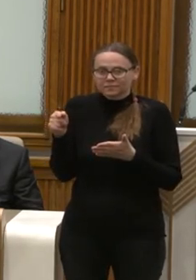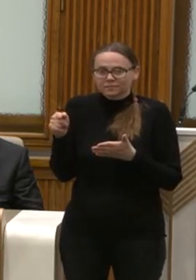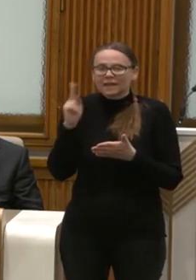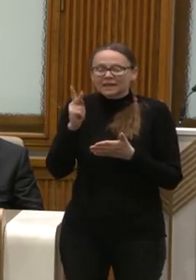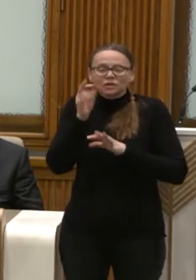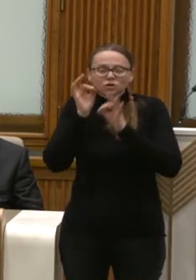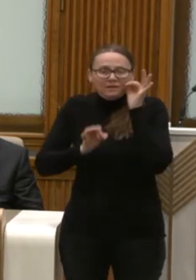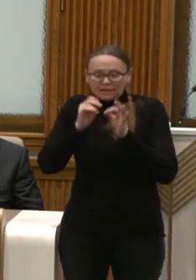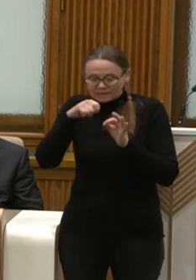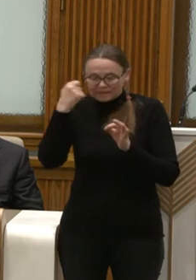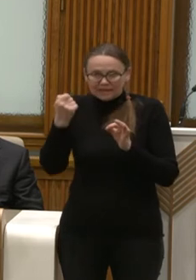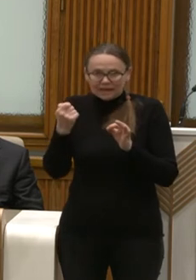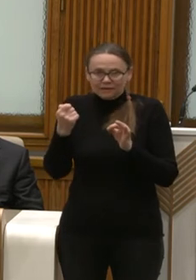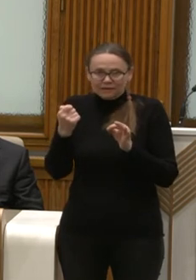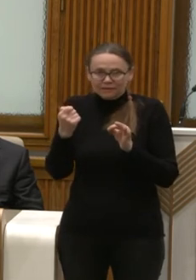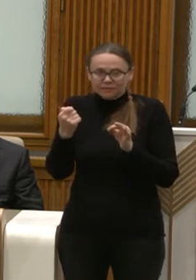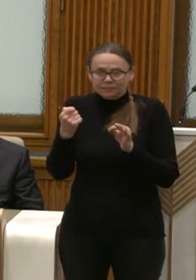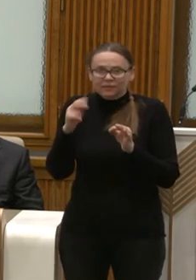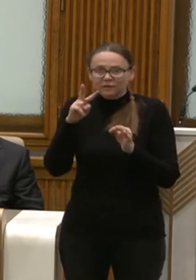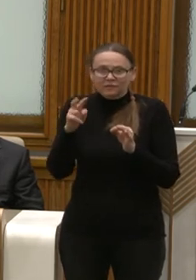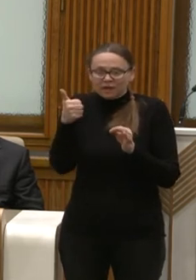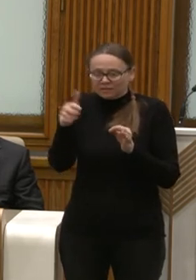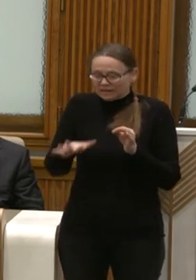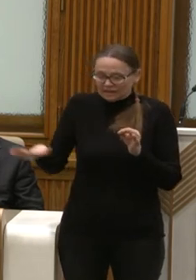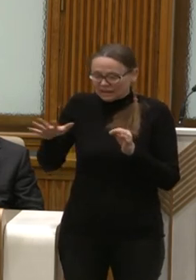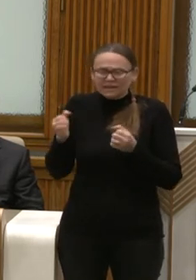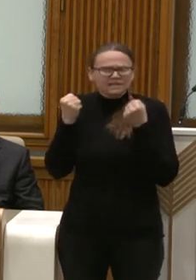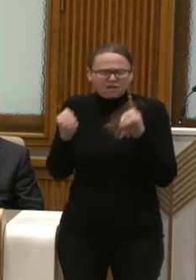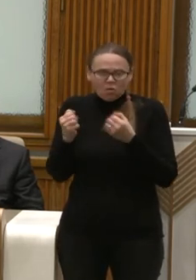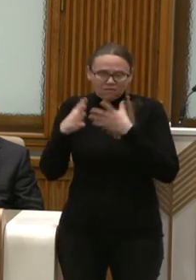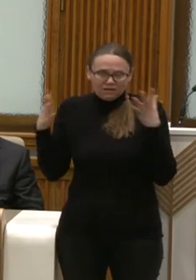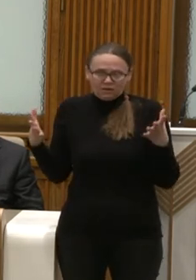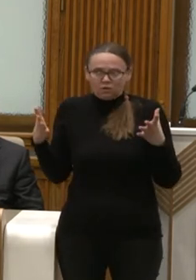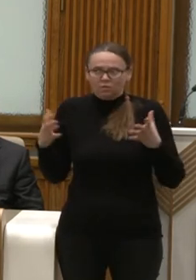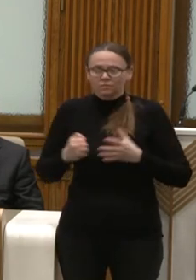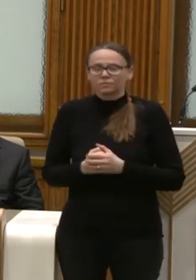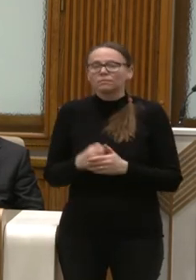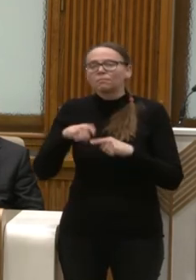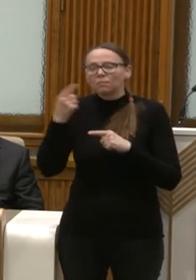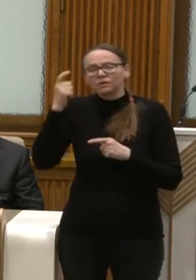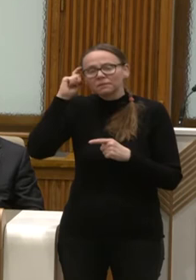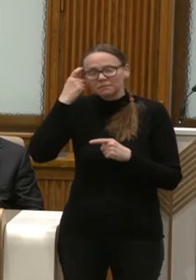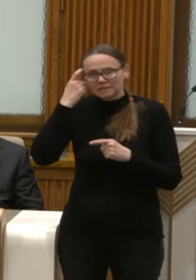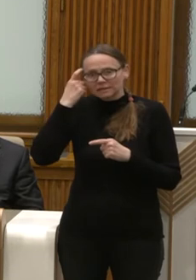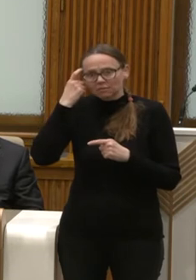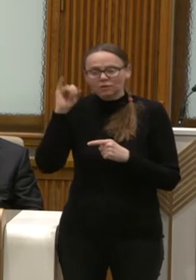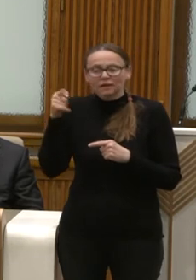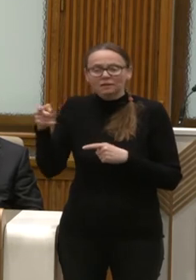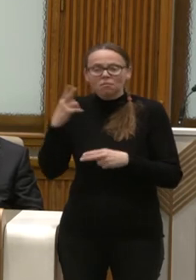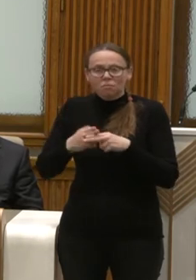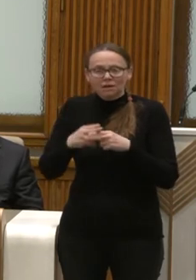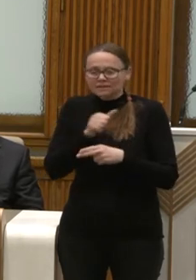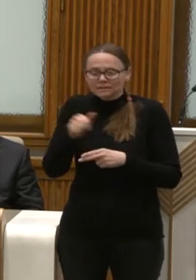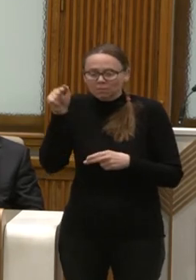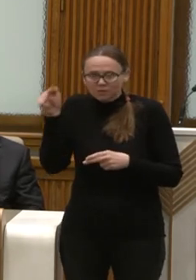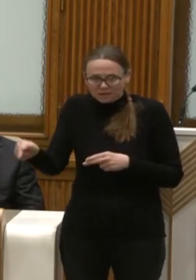so testirani v neki regiji zelo veliko, ne, pa potem mislimo, da je ta bolezen samo